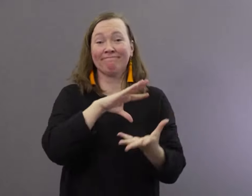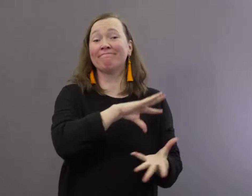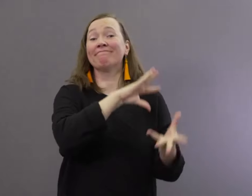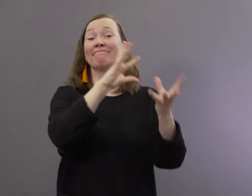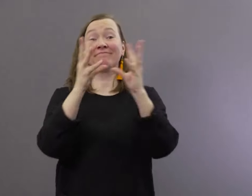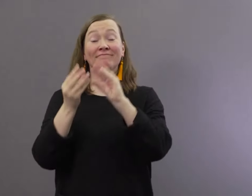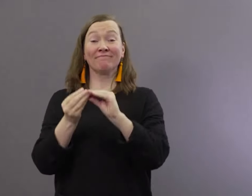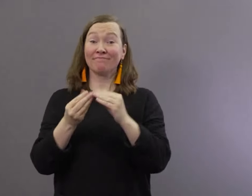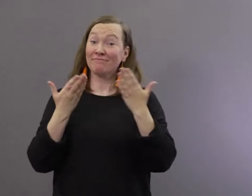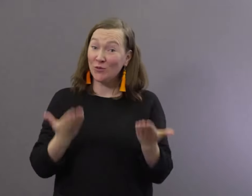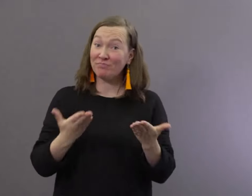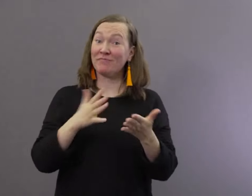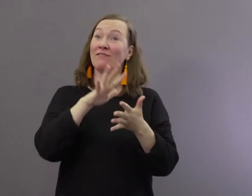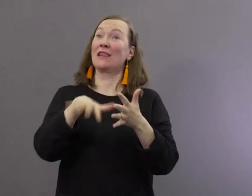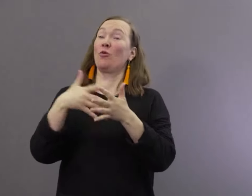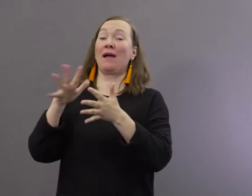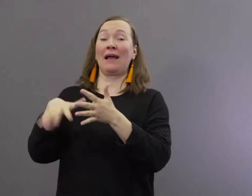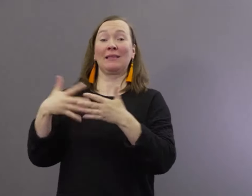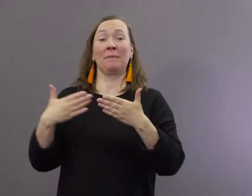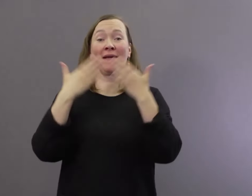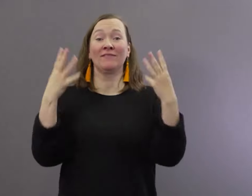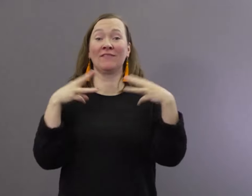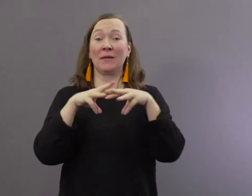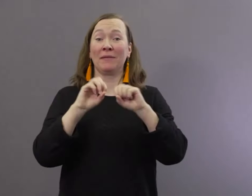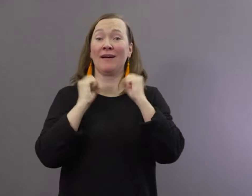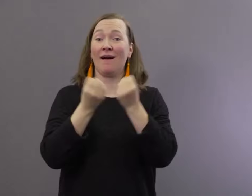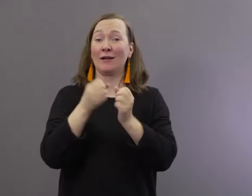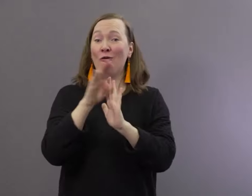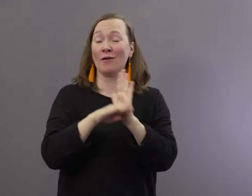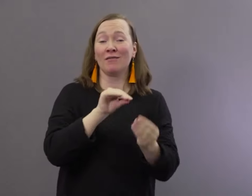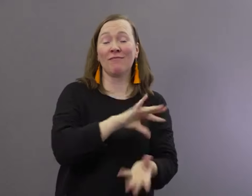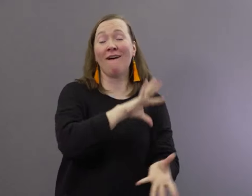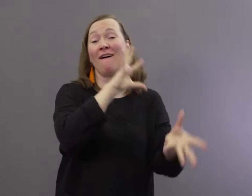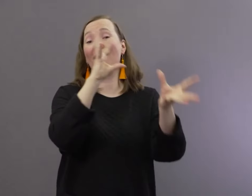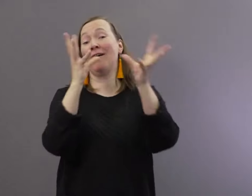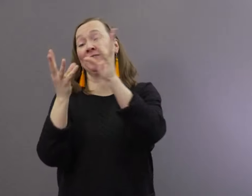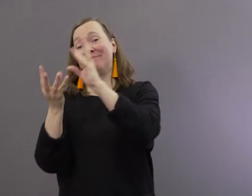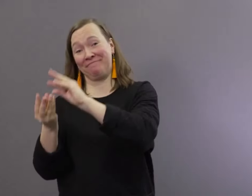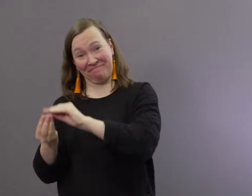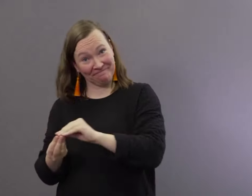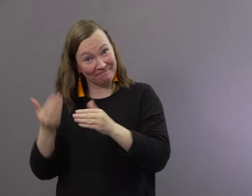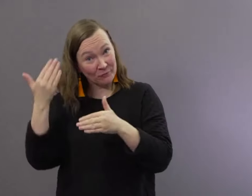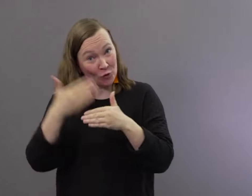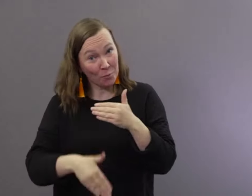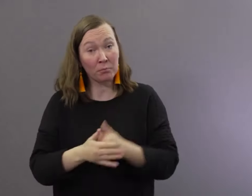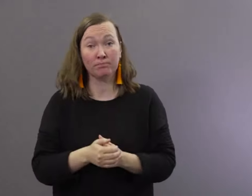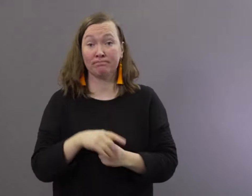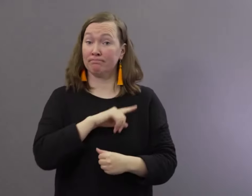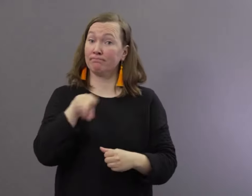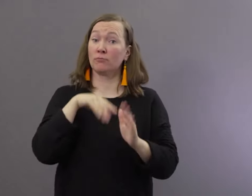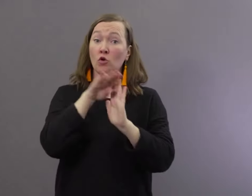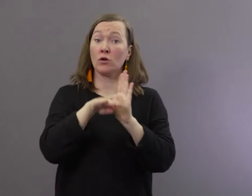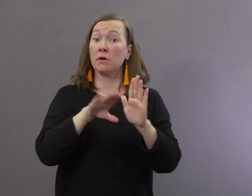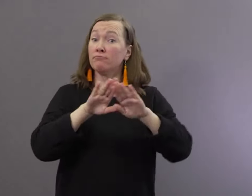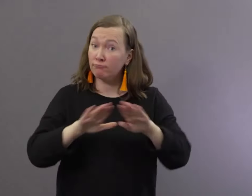Kiitoksia Markku. Ja nyt tämä viittomakielten päivän webinaari lähestyy loppuaan. Olemme